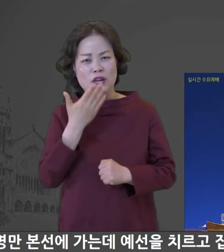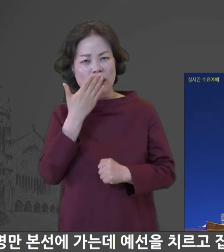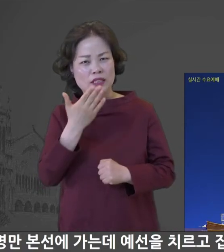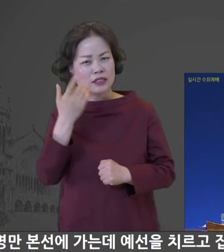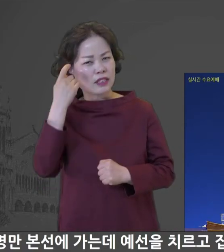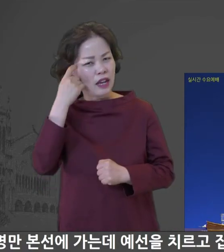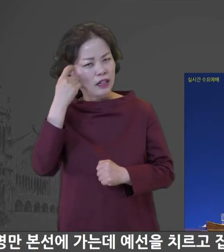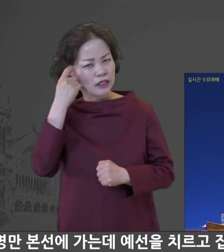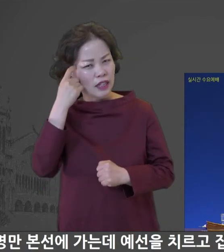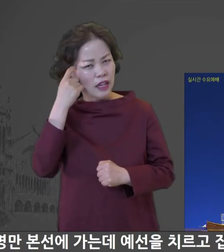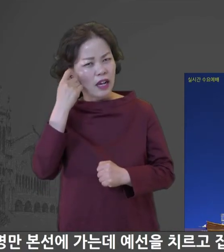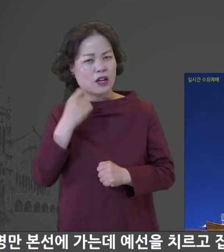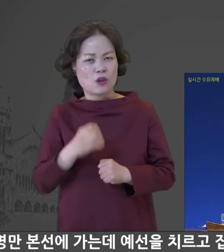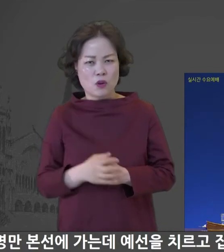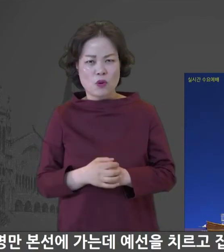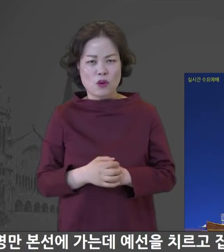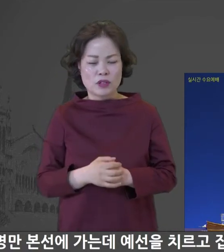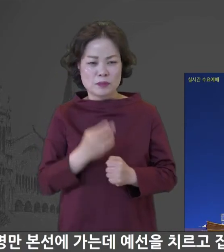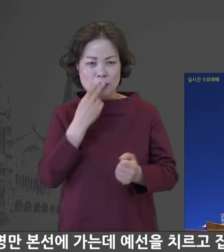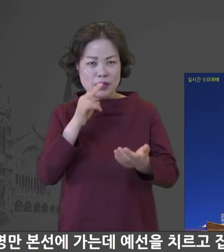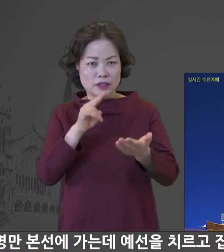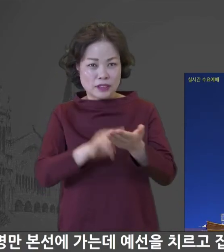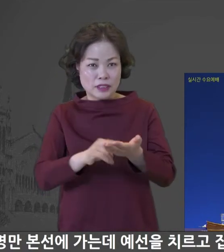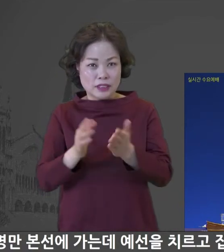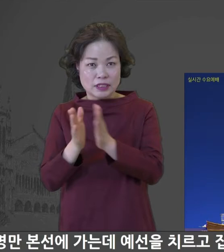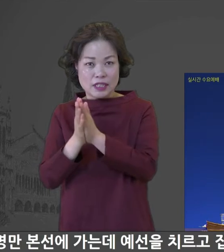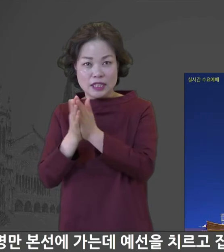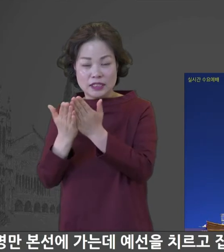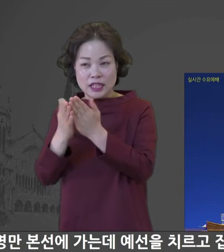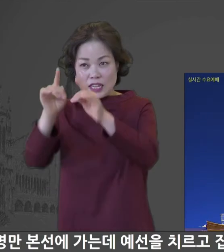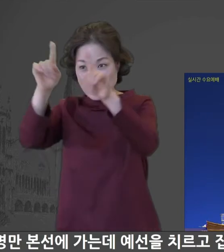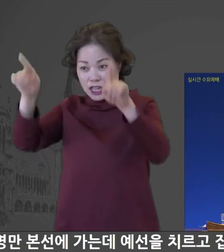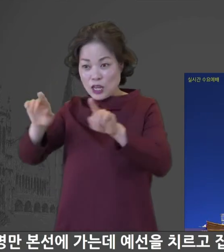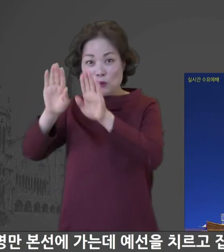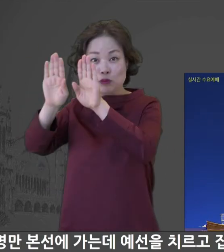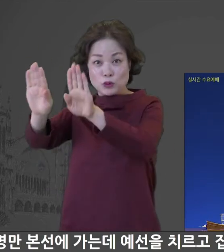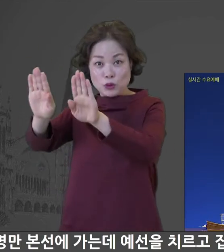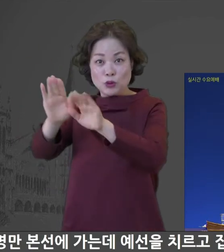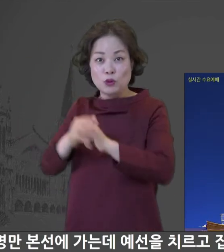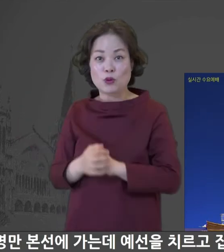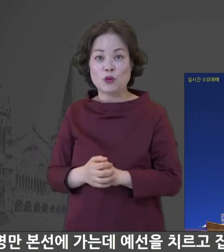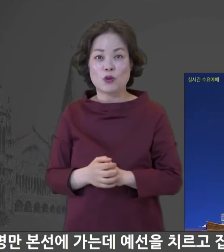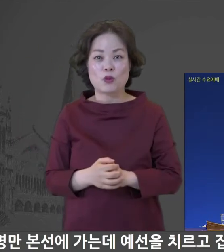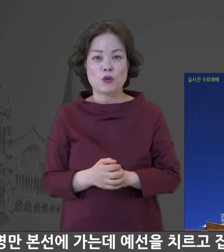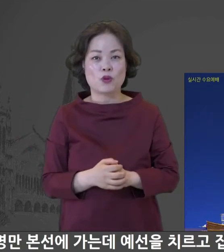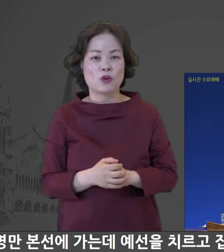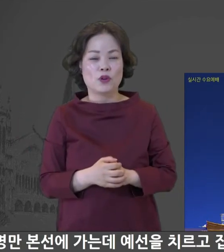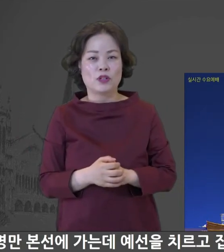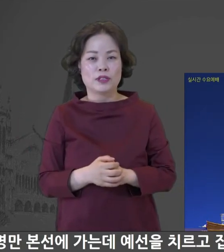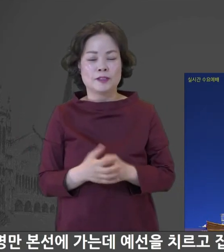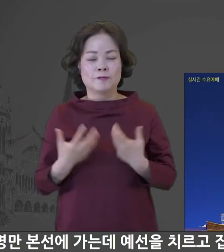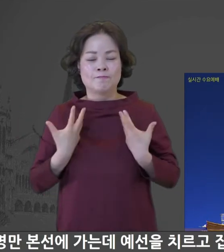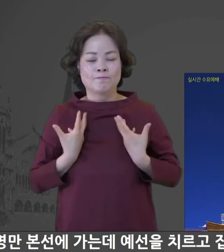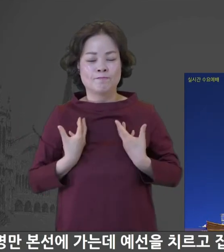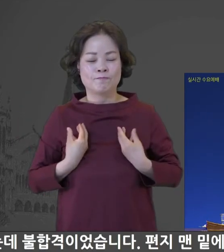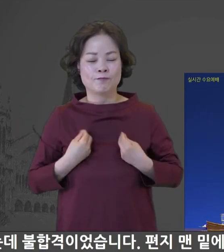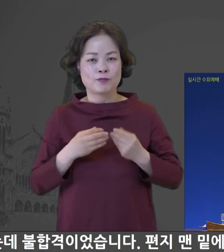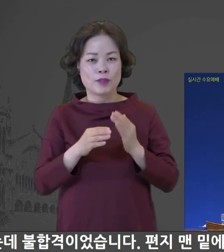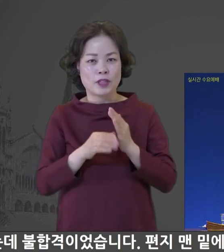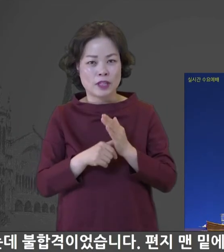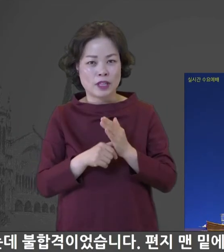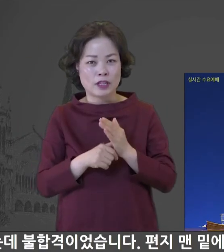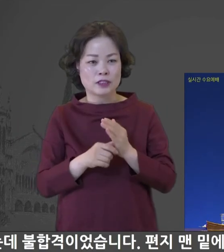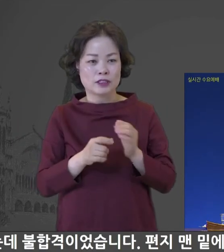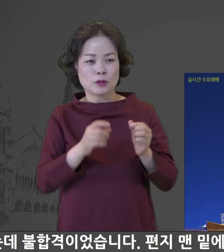거 아닌가라는 생각을 하면서 그 편지를 제 책상에 딱 붙여놓고 제가 낙심이 될 때마다 그